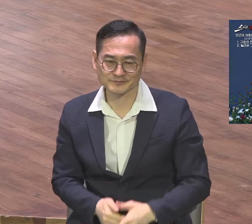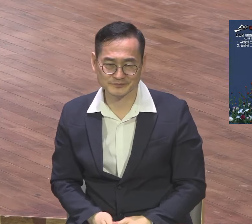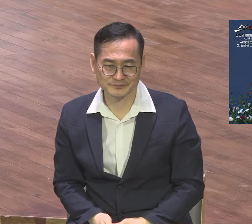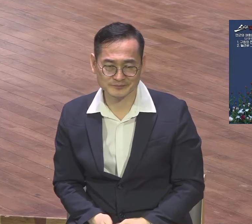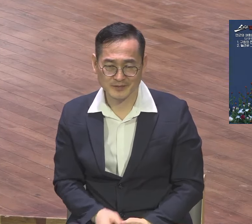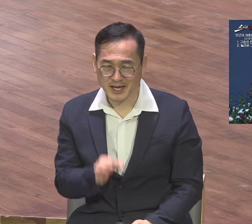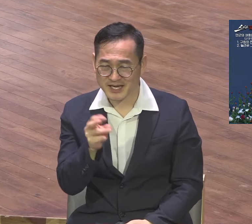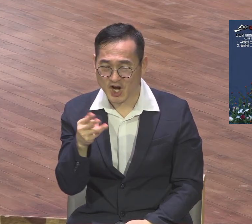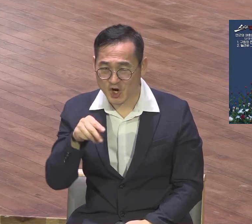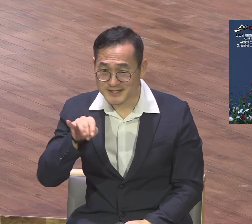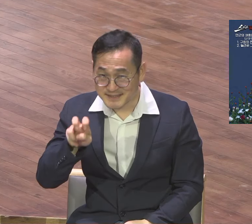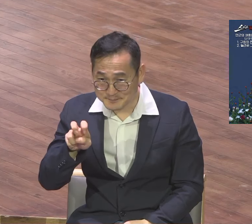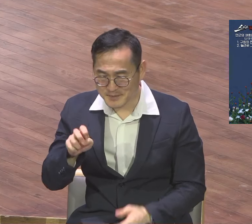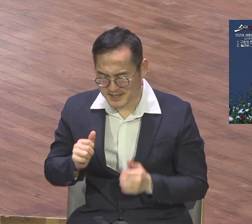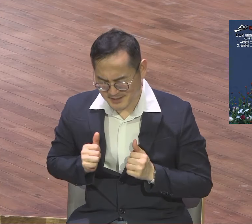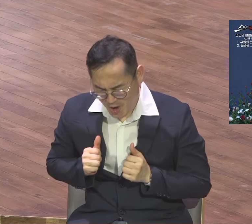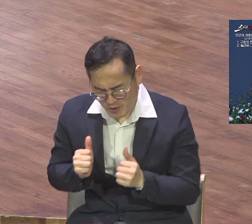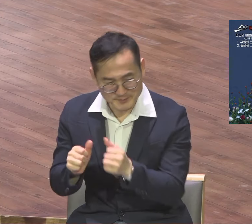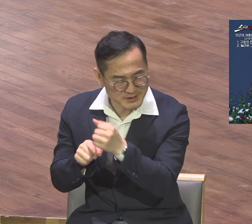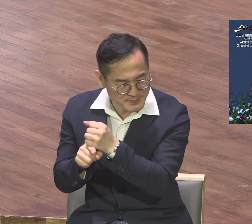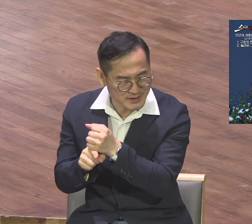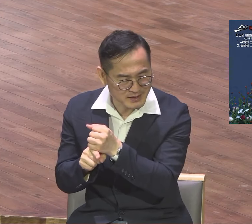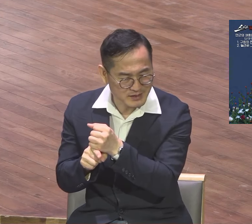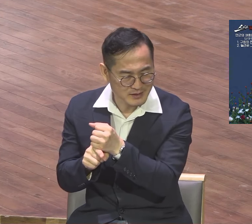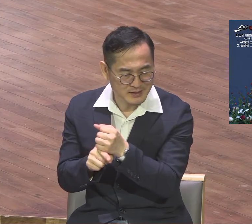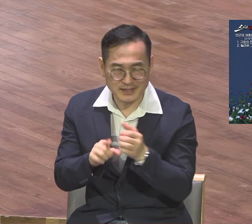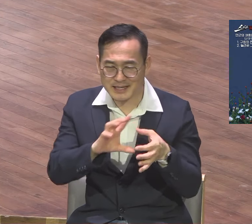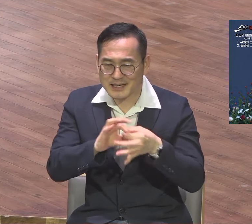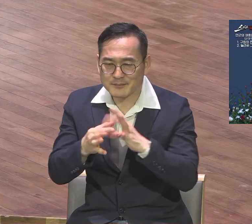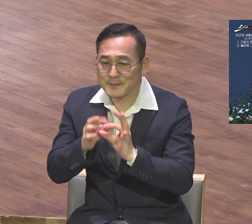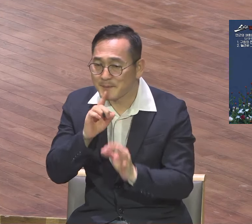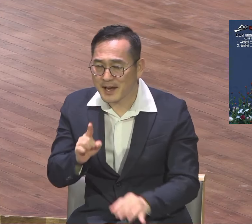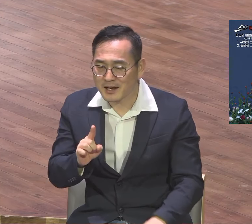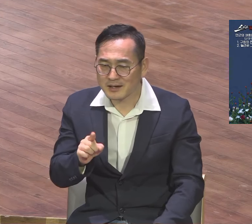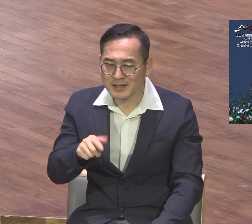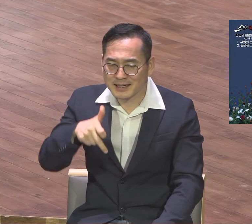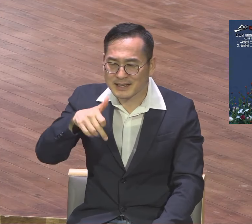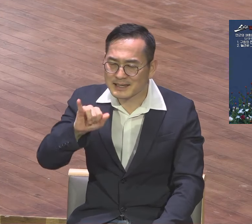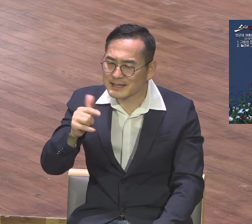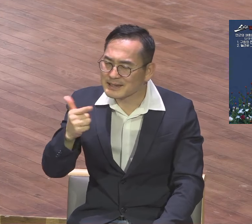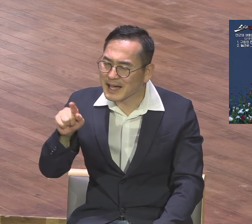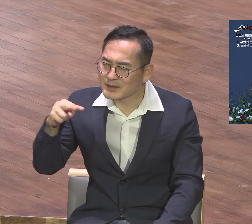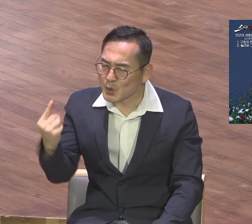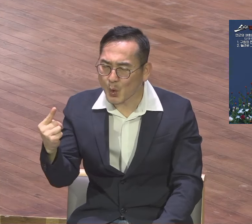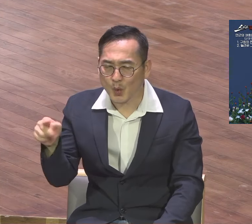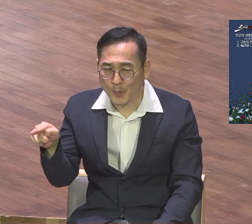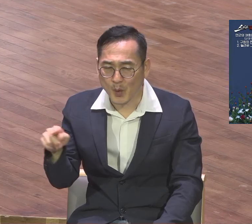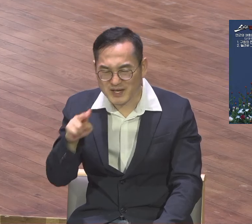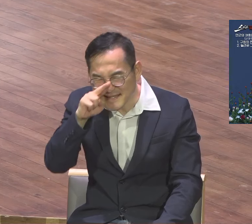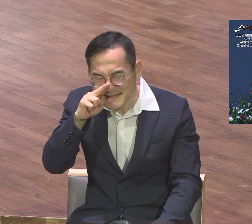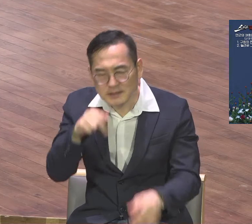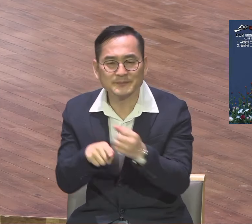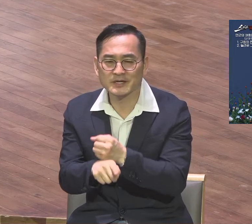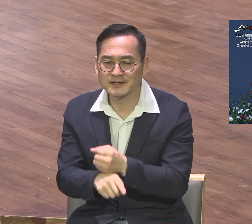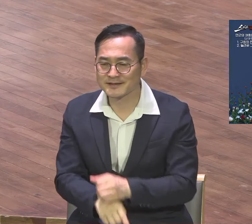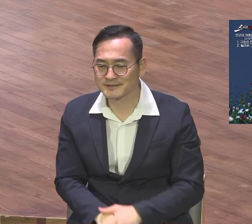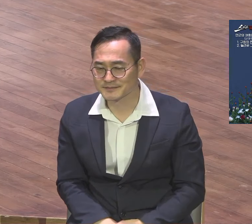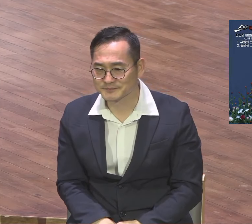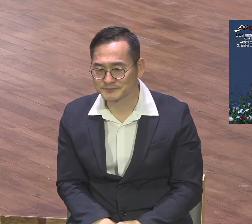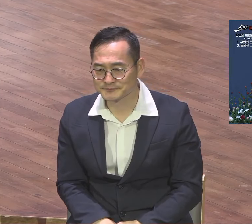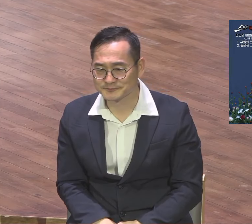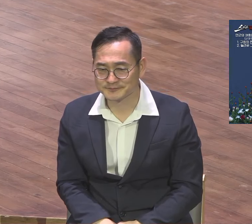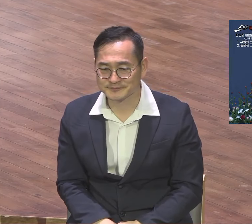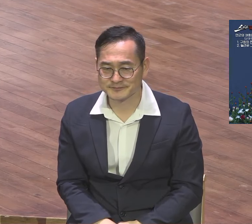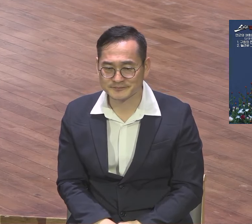열심이란 말은 히브리 말로 키노아트랍니다. 키노아트 이 말은요 시기 질투란 뜻이. 여기서 말하는